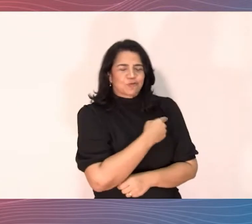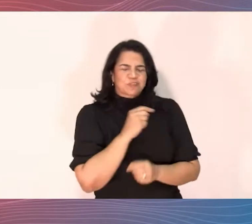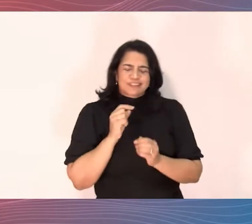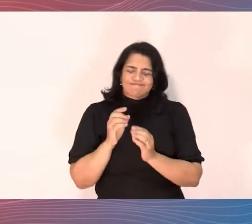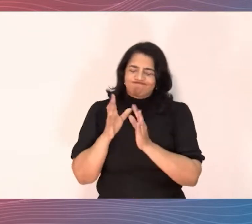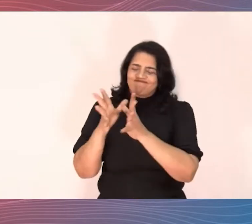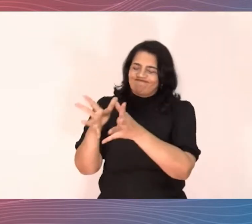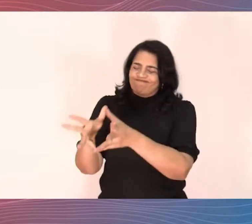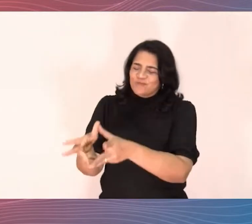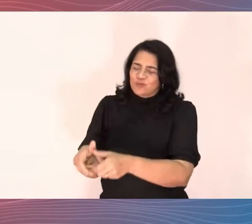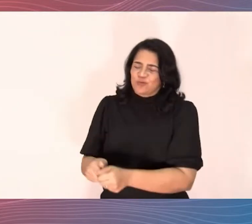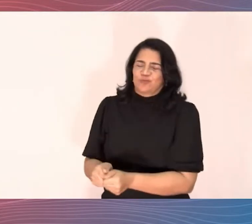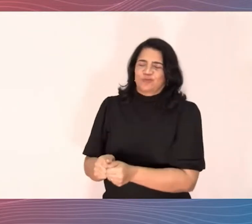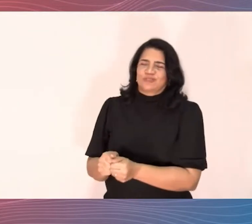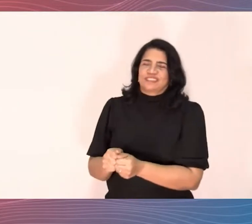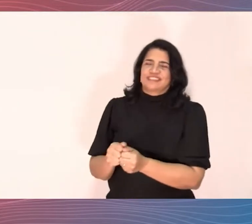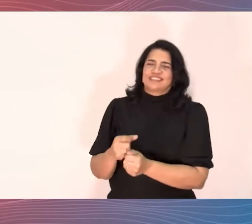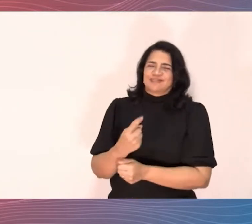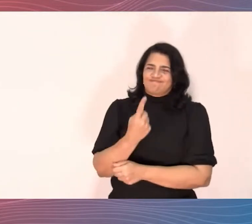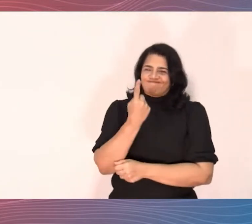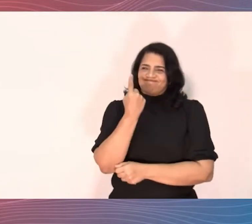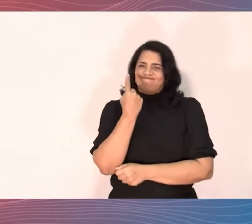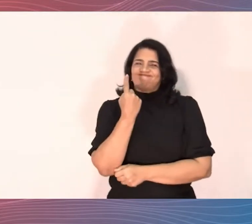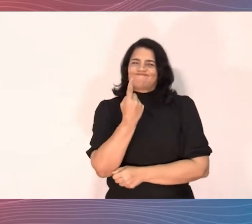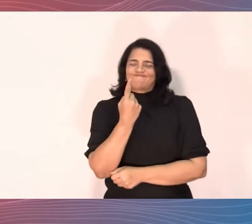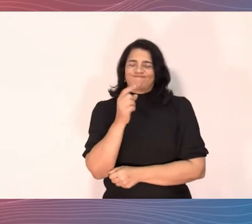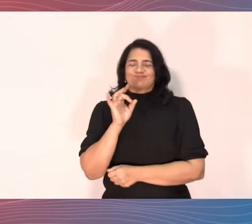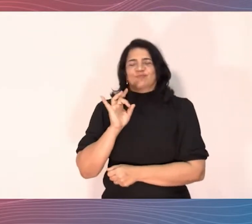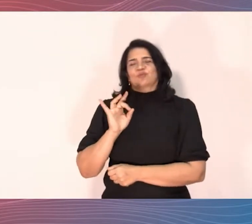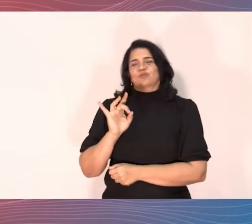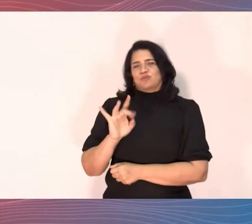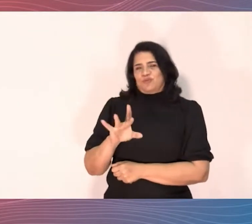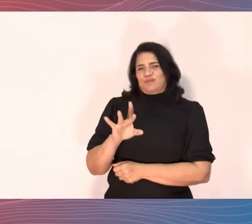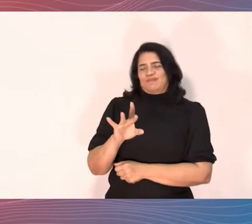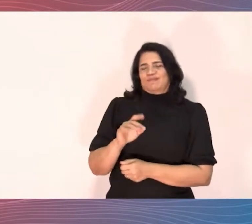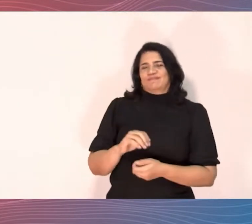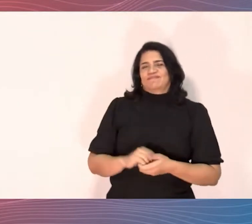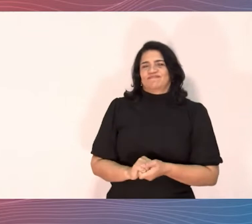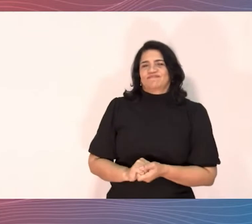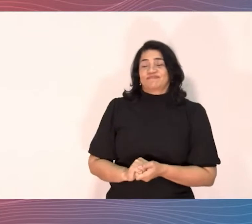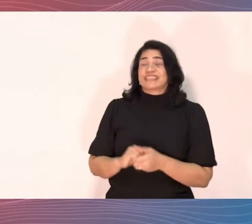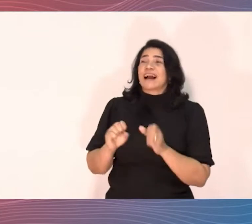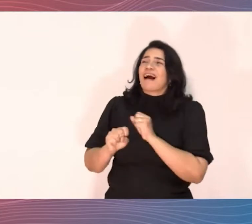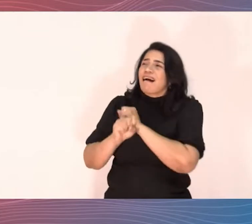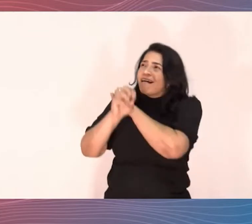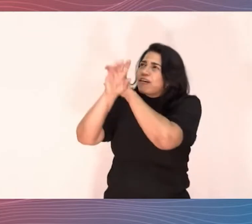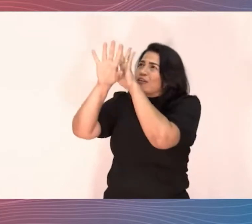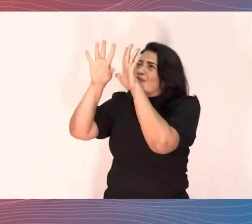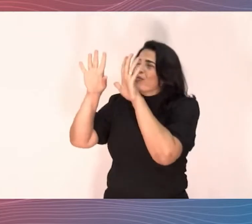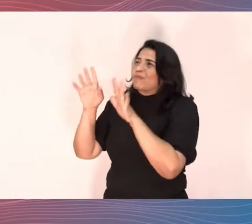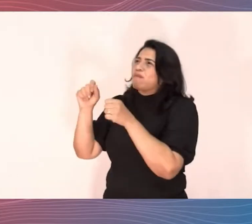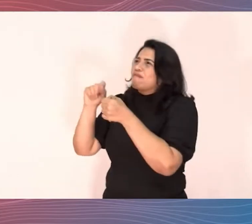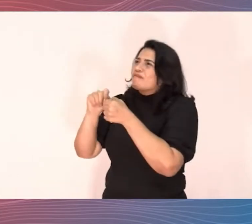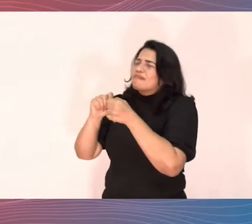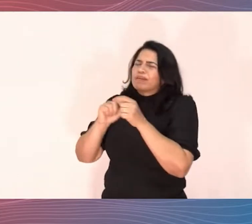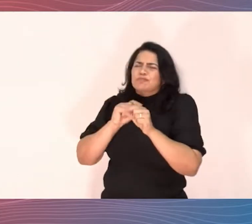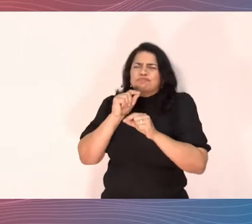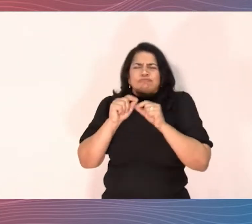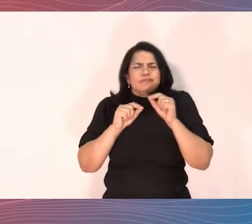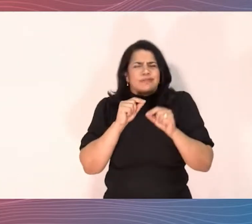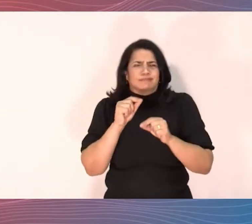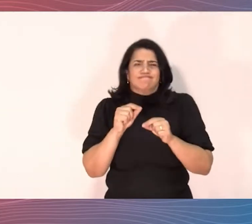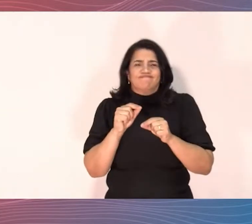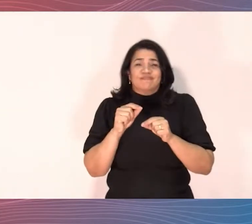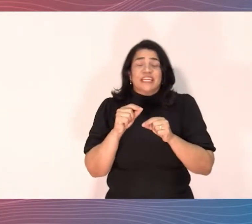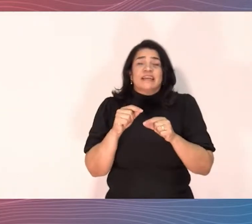Acreditem, irmãos, que a glória trabalha a favor de nós sermos um. A fim de que todos sejam um,